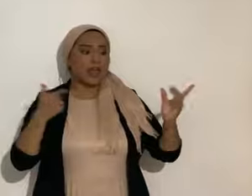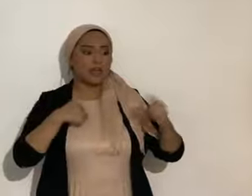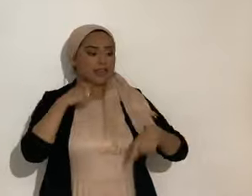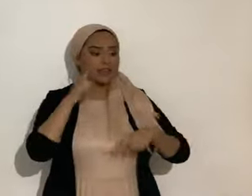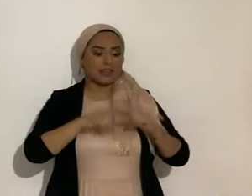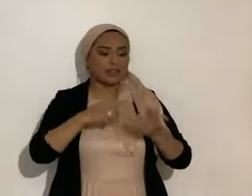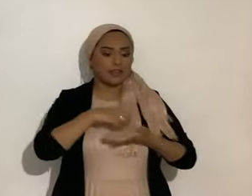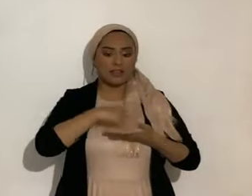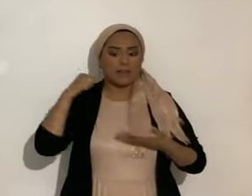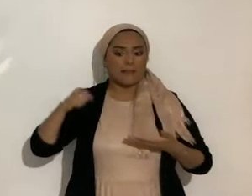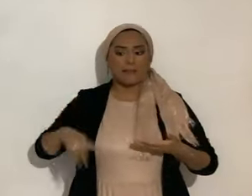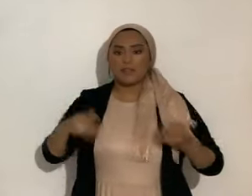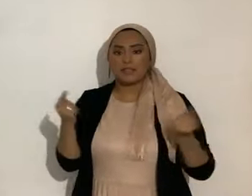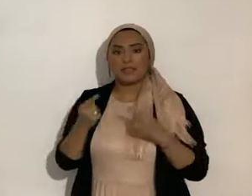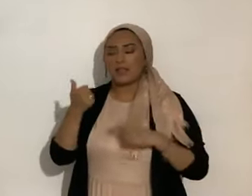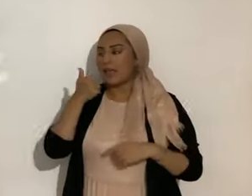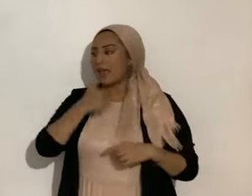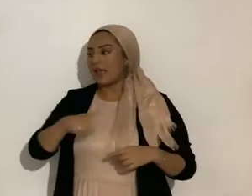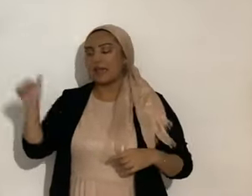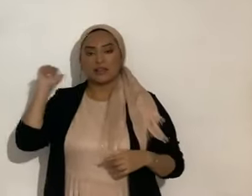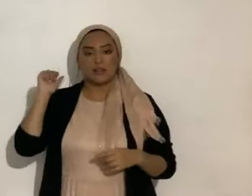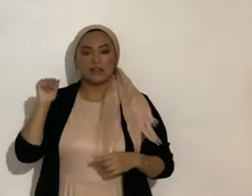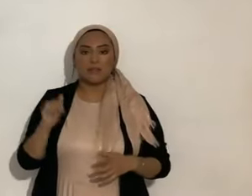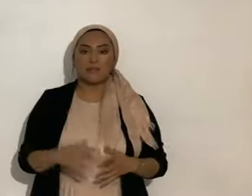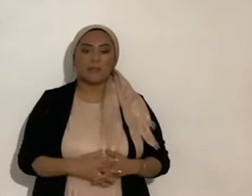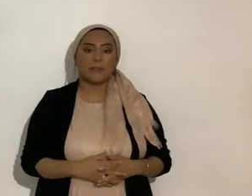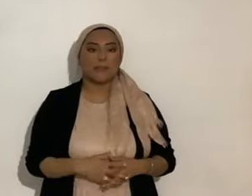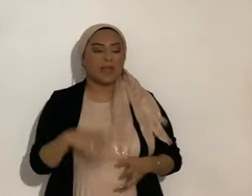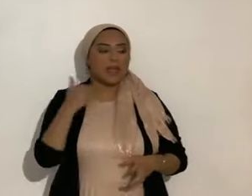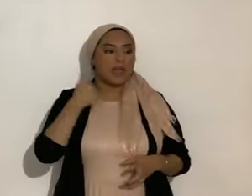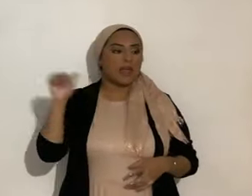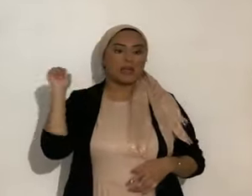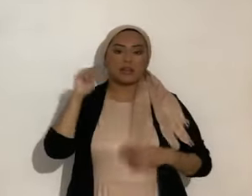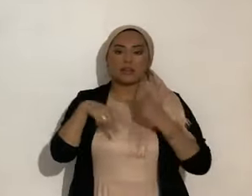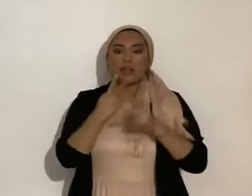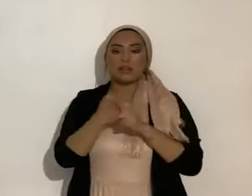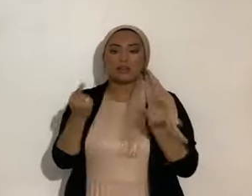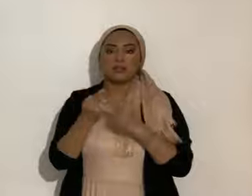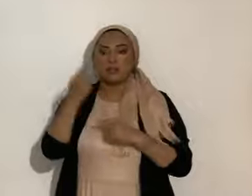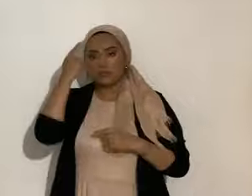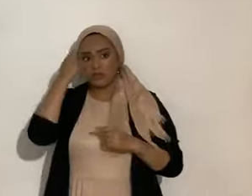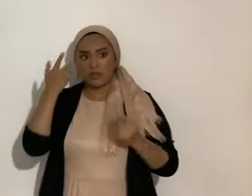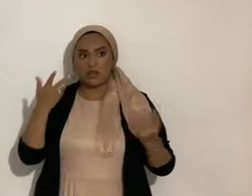este pecado. Cualquiera que fuera, no voy a mencionar ninguno. Cualquiera que fuera, tú pensabas